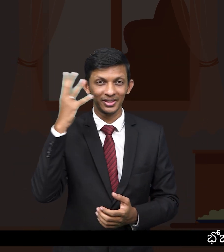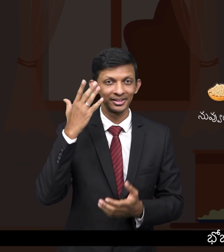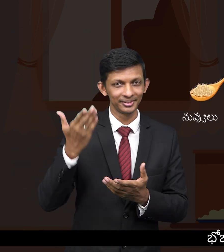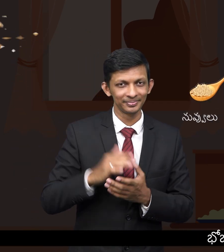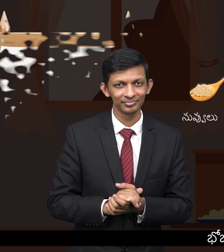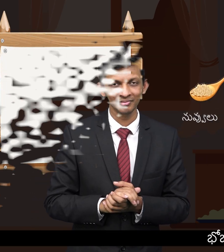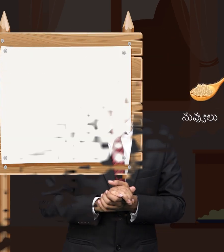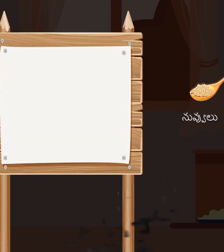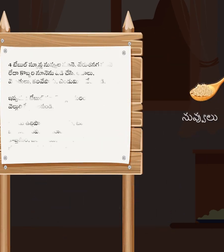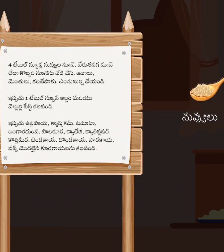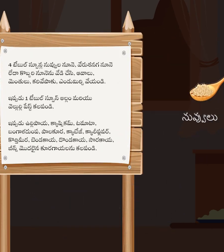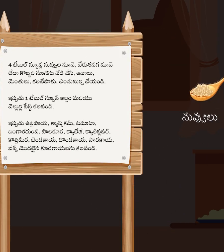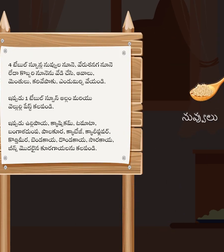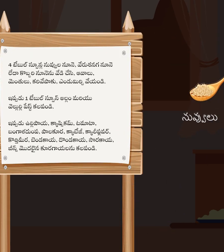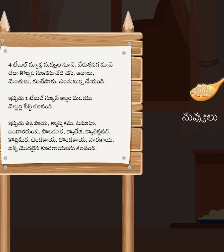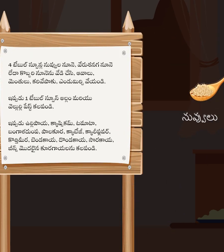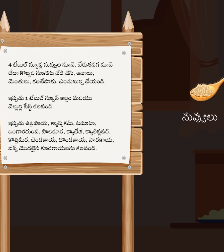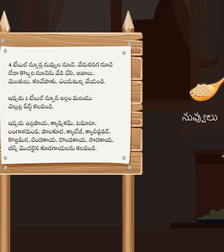భోజనం.